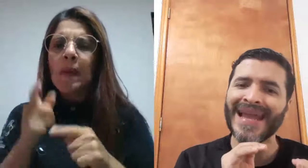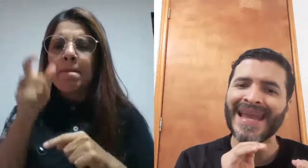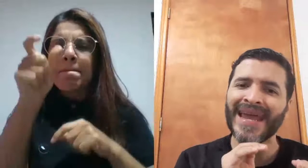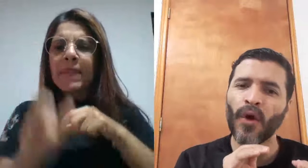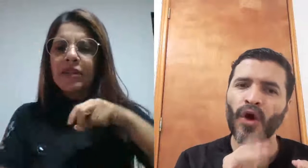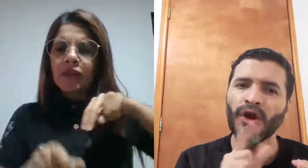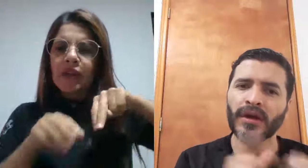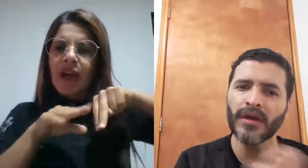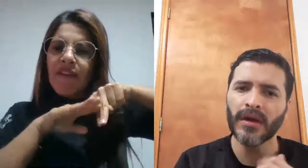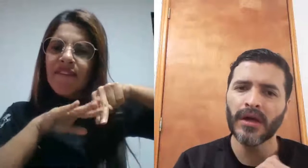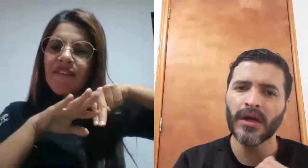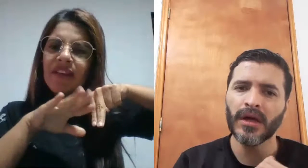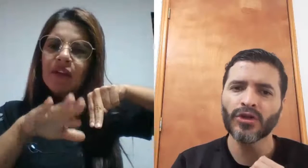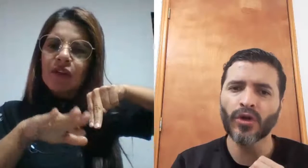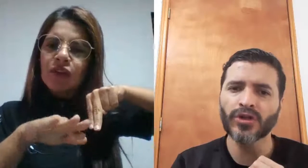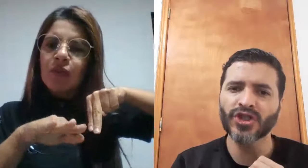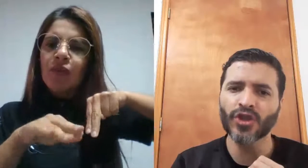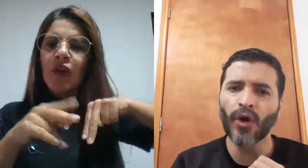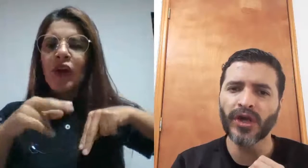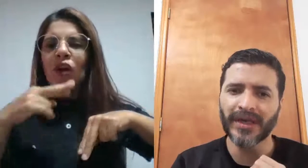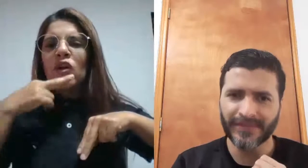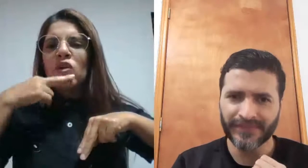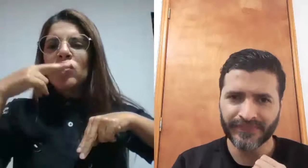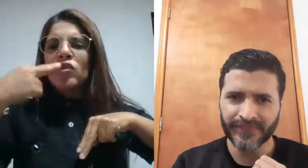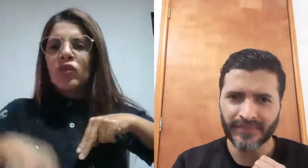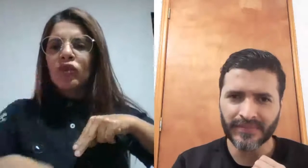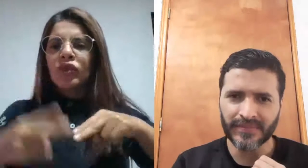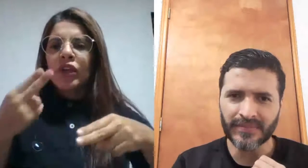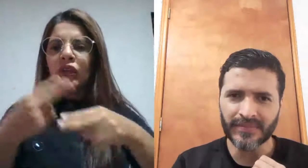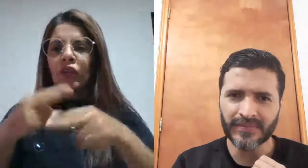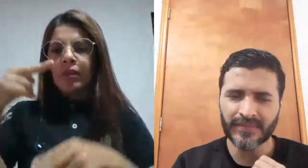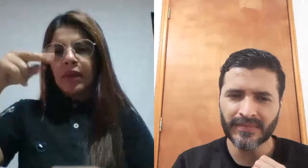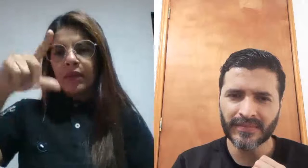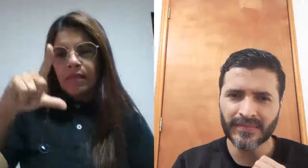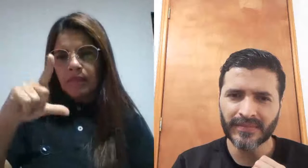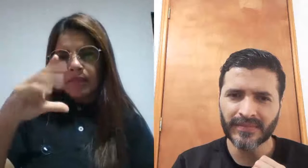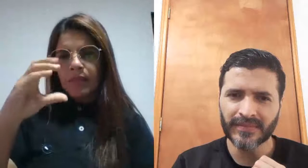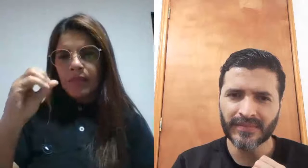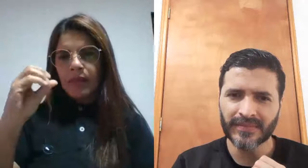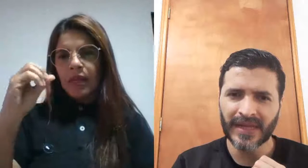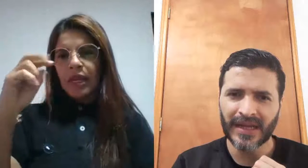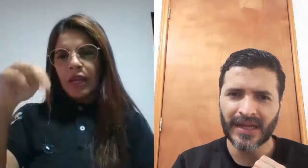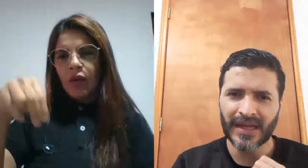ruso que se llama León Tolstoy.